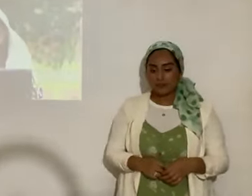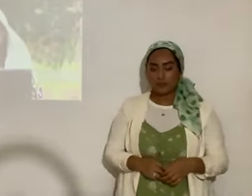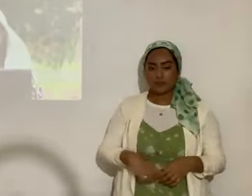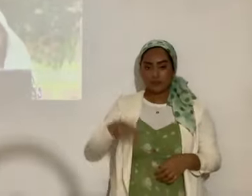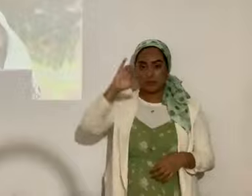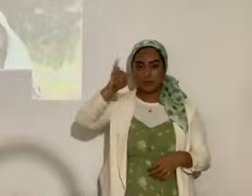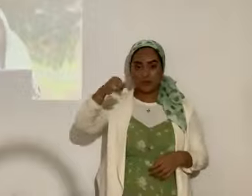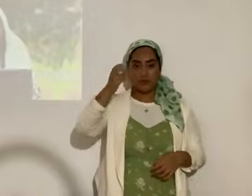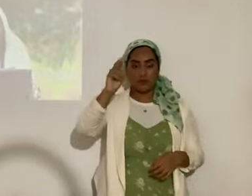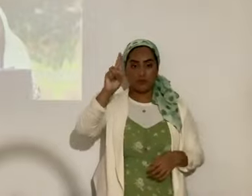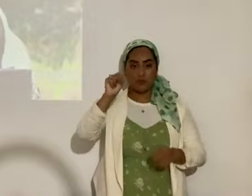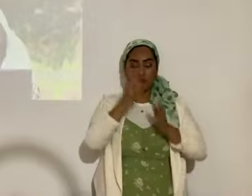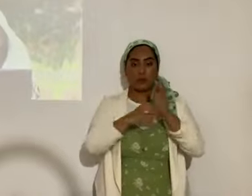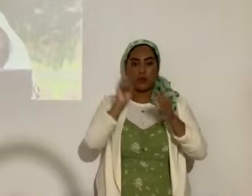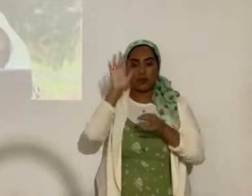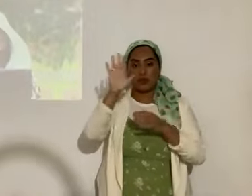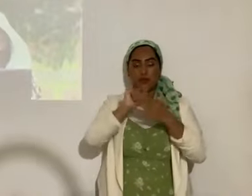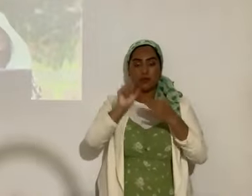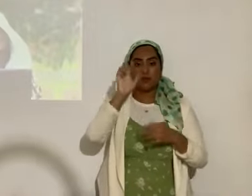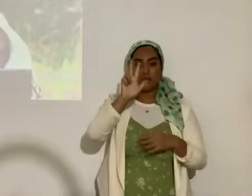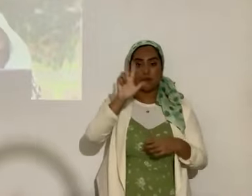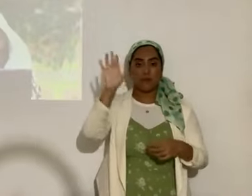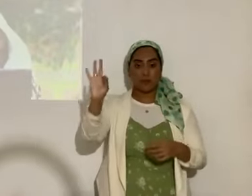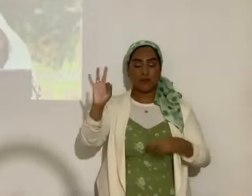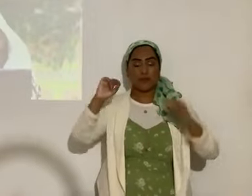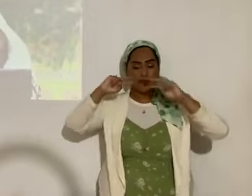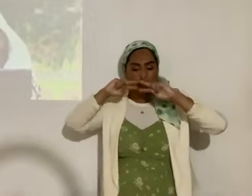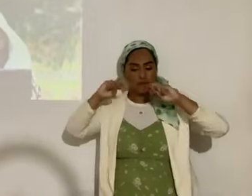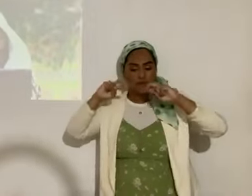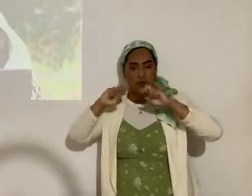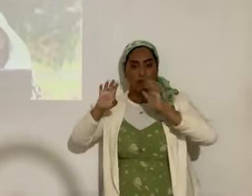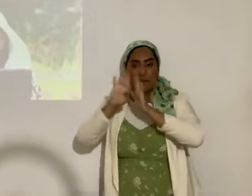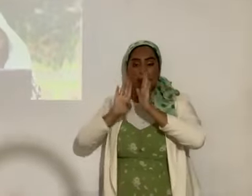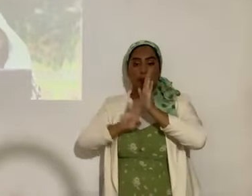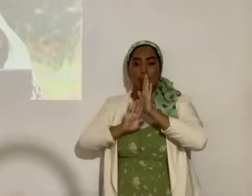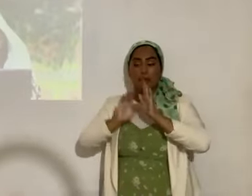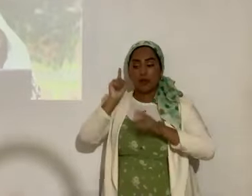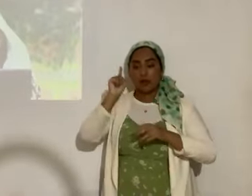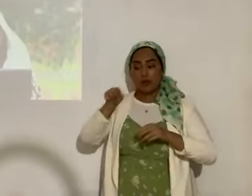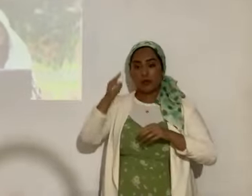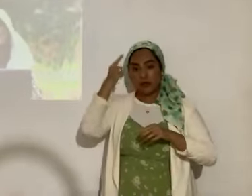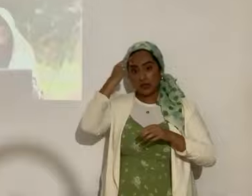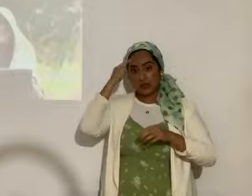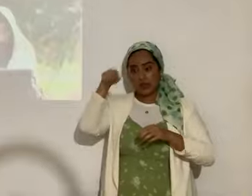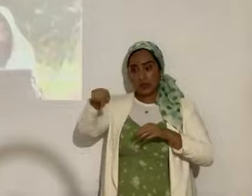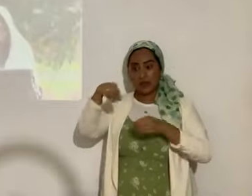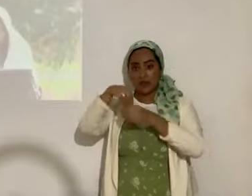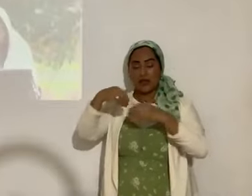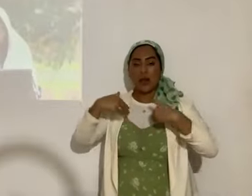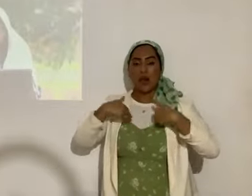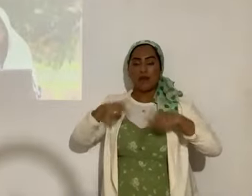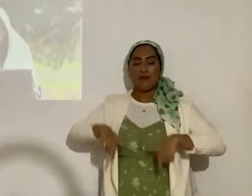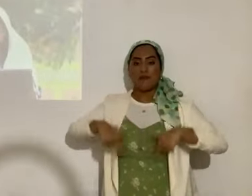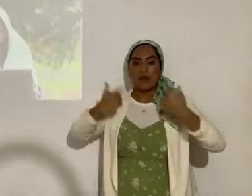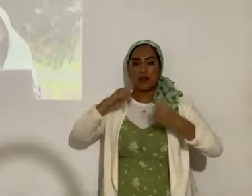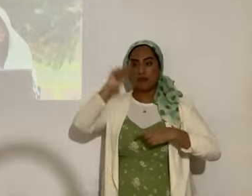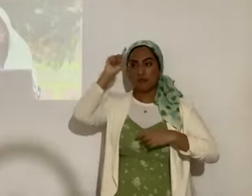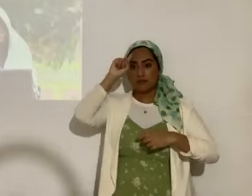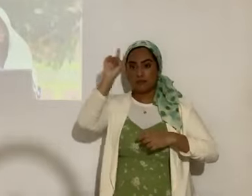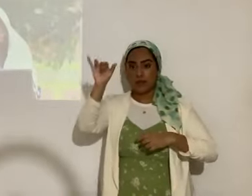Juan capítulo 5 verso 39 y dice escudriñar las escrituras porque a vosotros os parece que en ellas tenéis la vida eterna